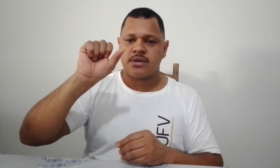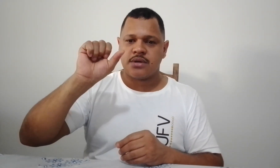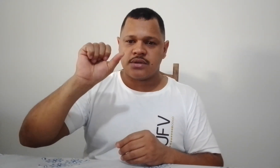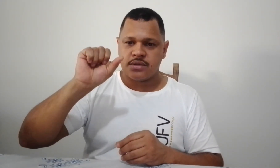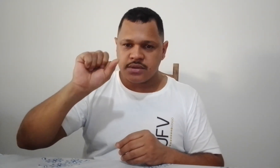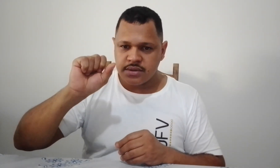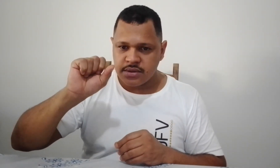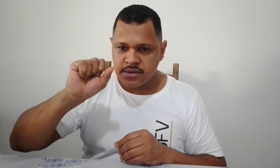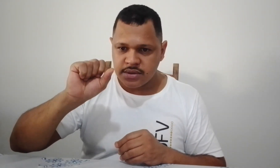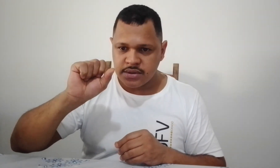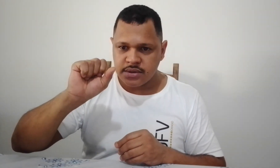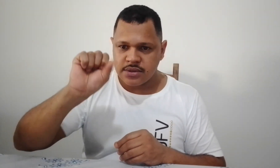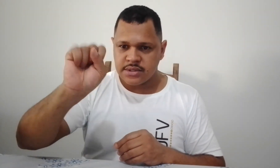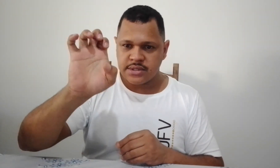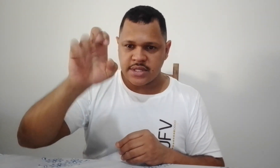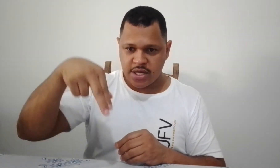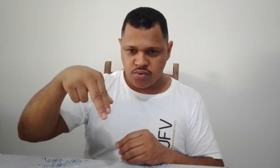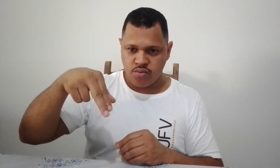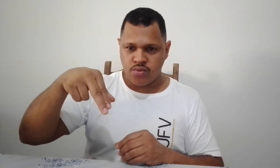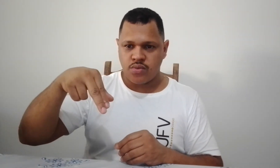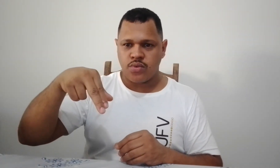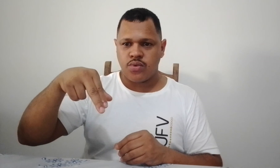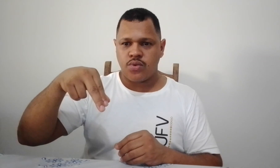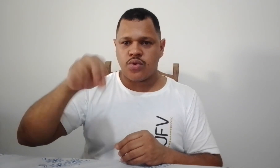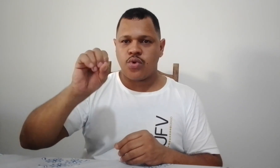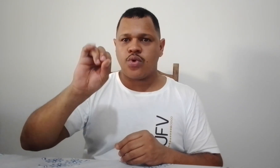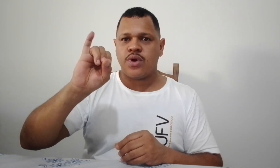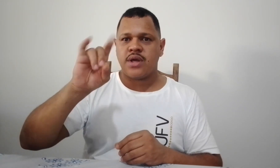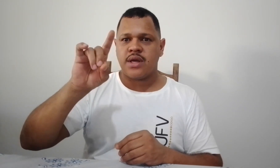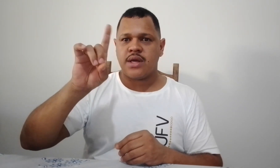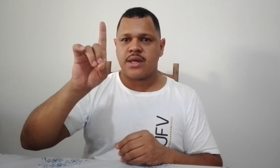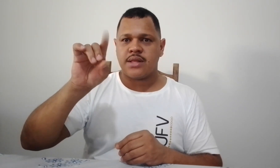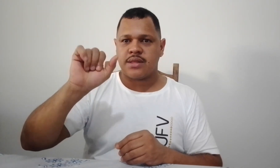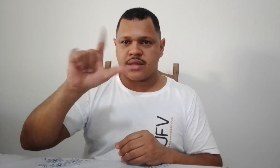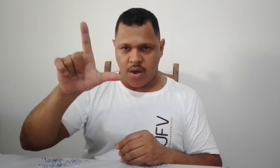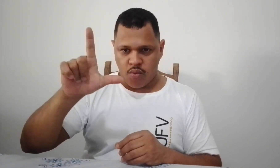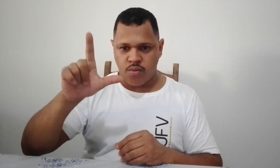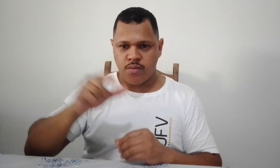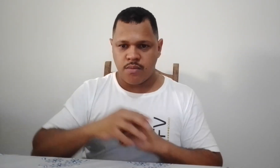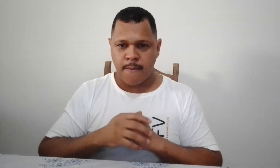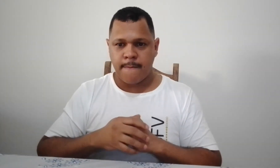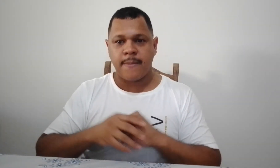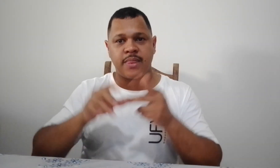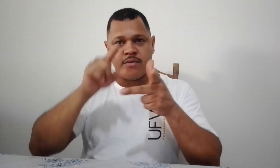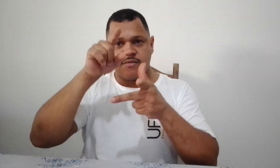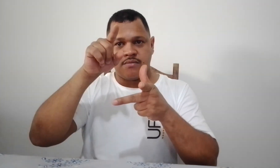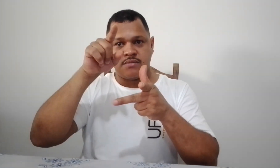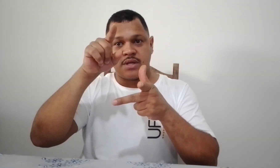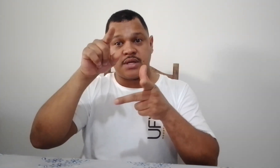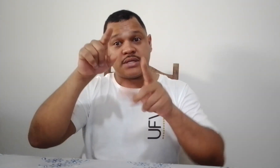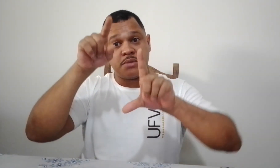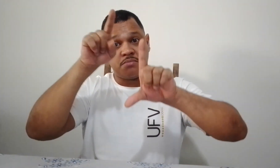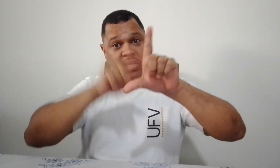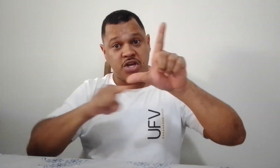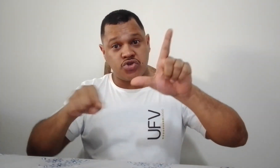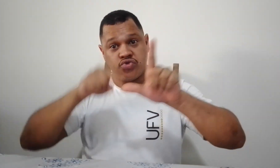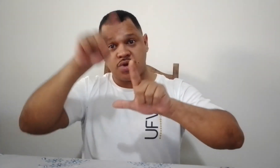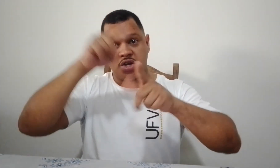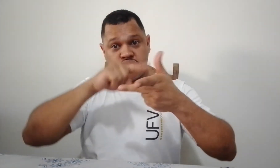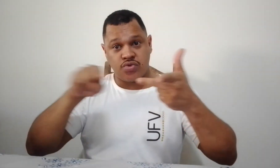em 7 no eixo, vocês vão saber qual eixo. E nós temos também uma fase